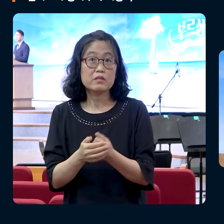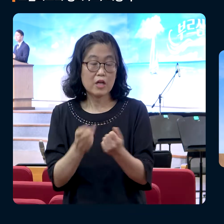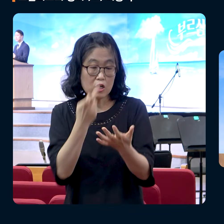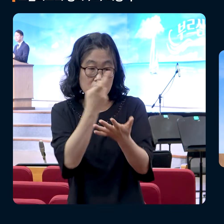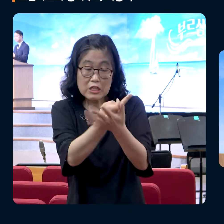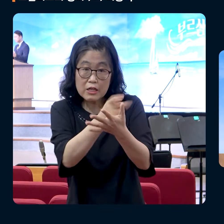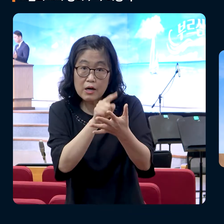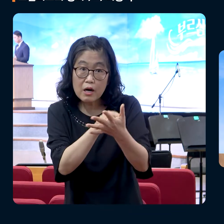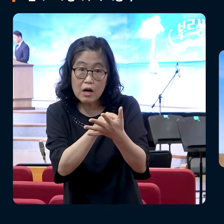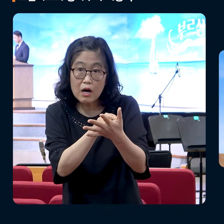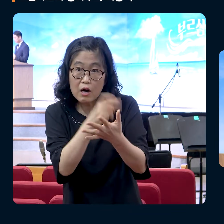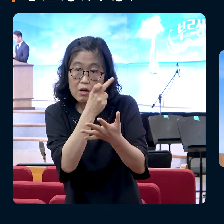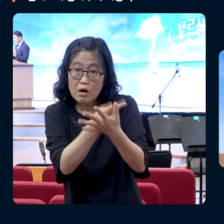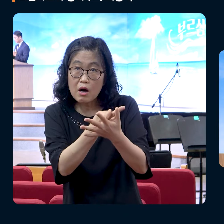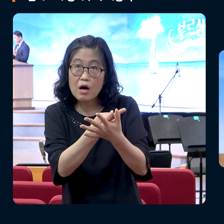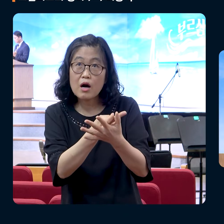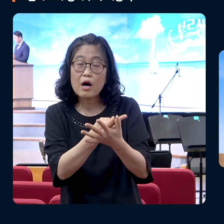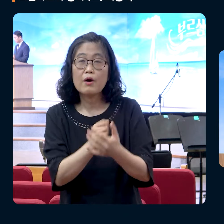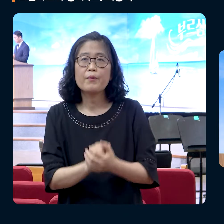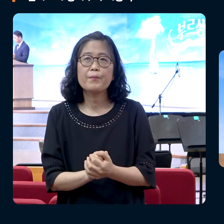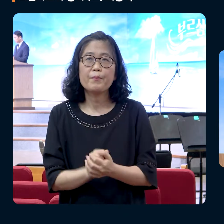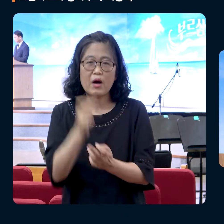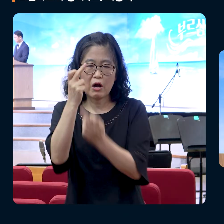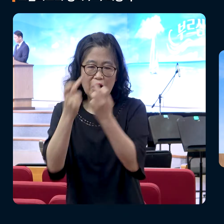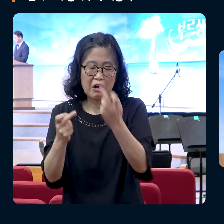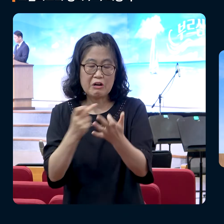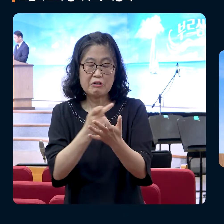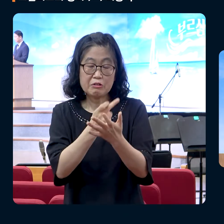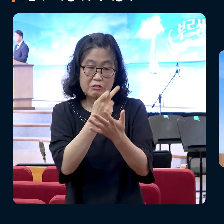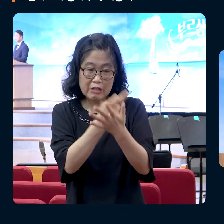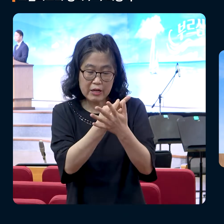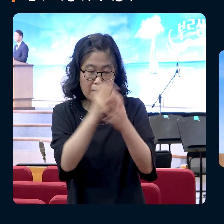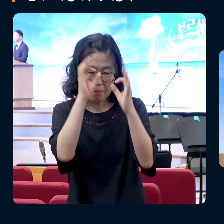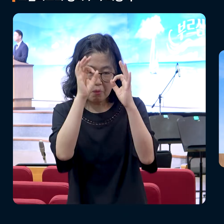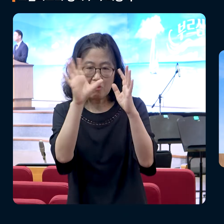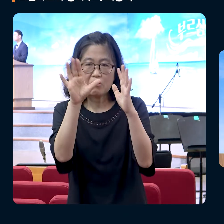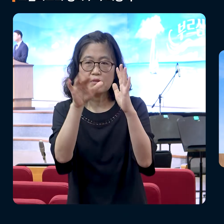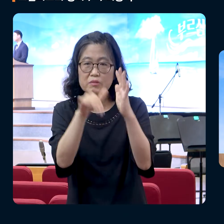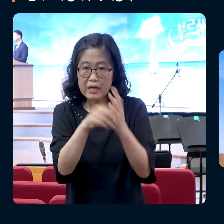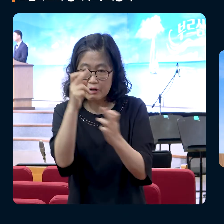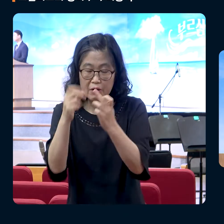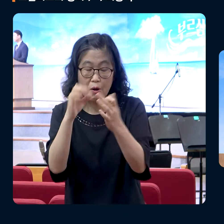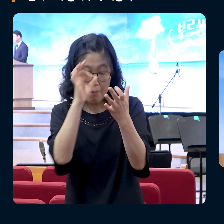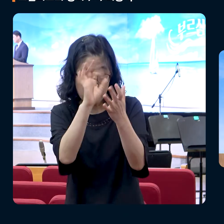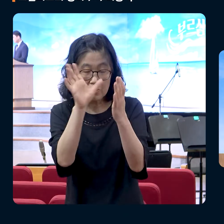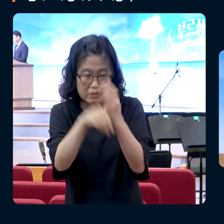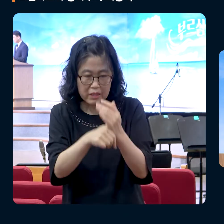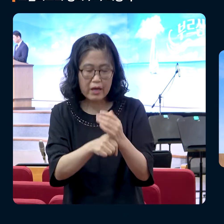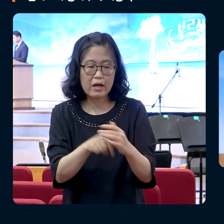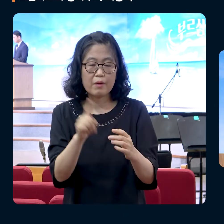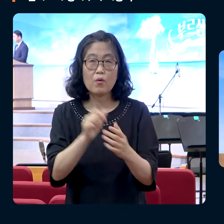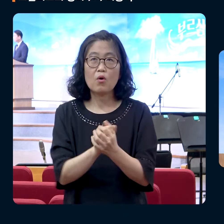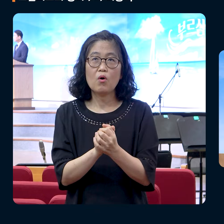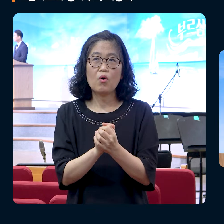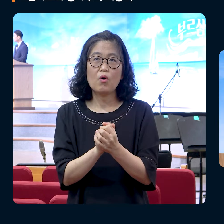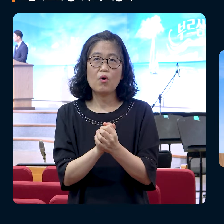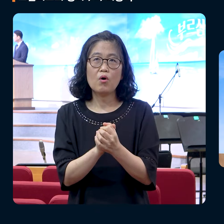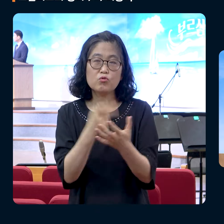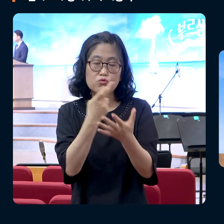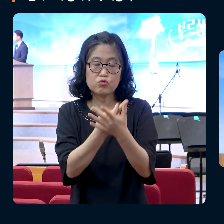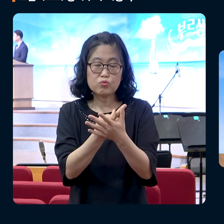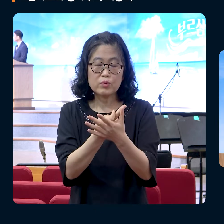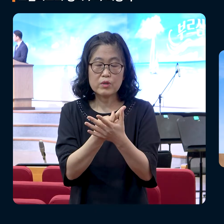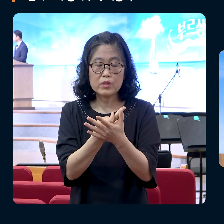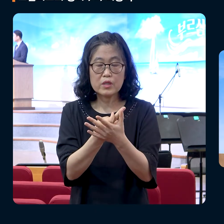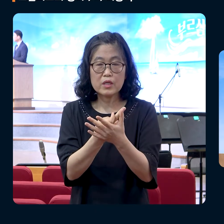르우벤, 그러니까 이 형제들 사이에서 발언의 자격도 권위도 없었던 르우벤이 제안했던 요셉을 죽이지 말자라고 했던